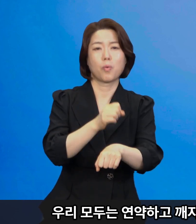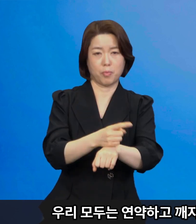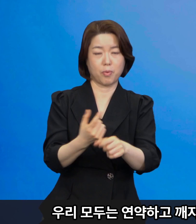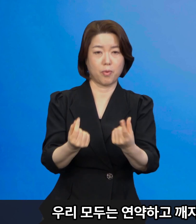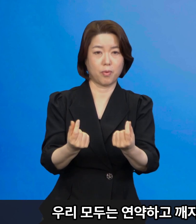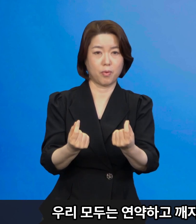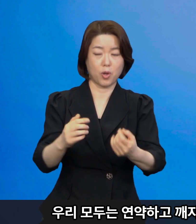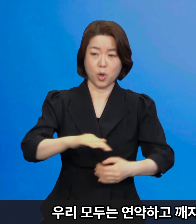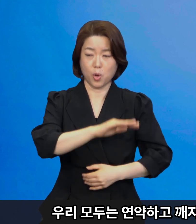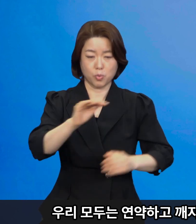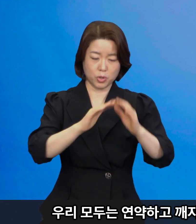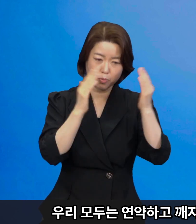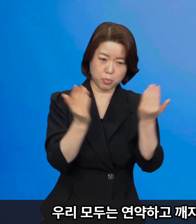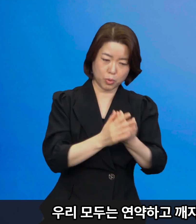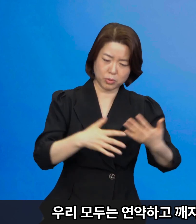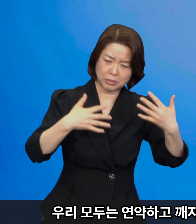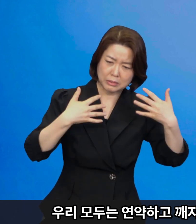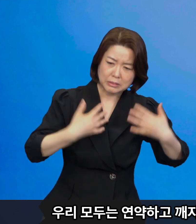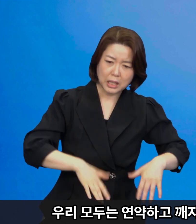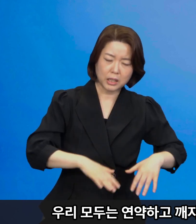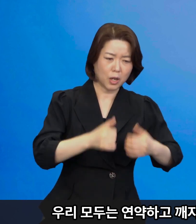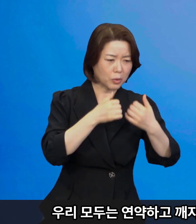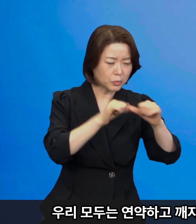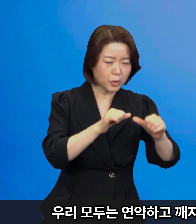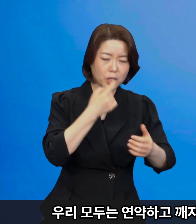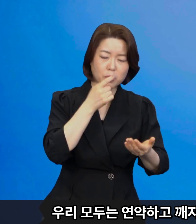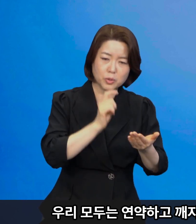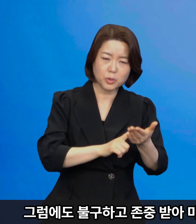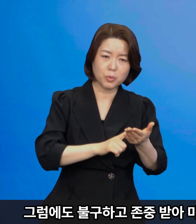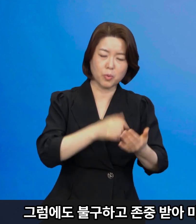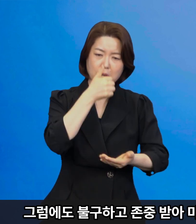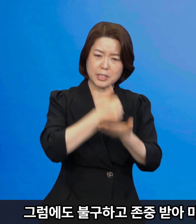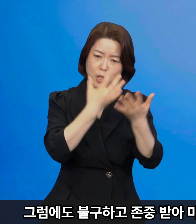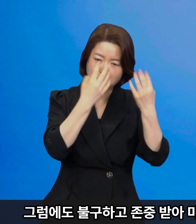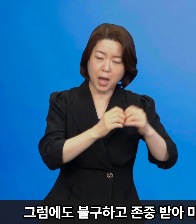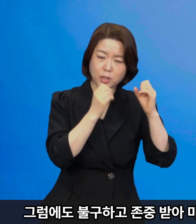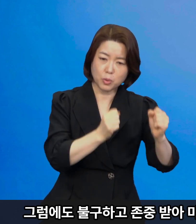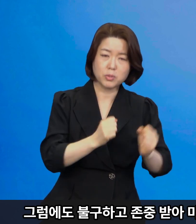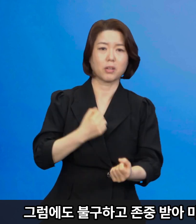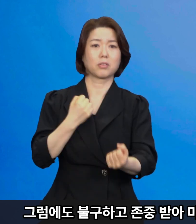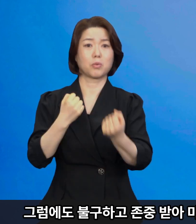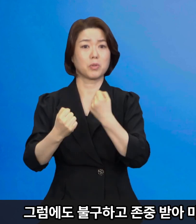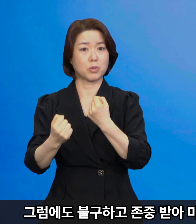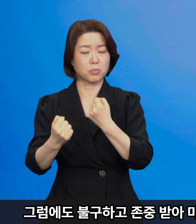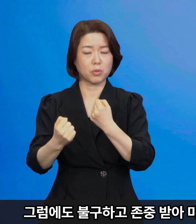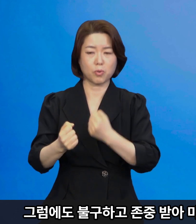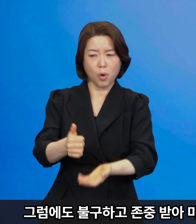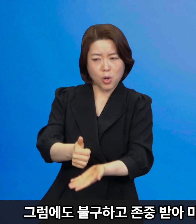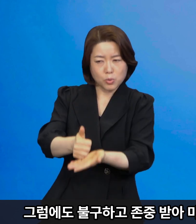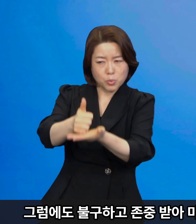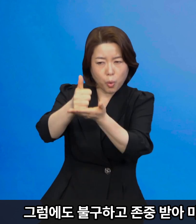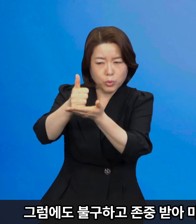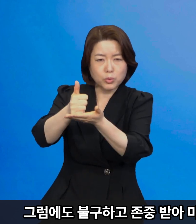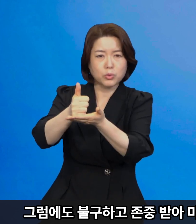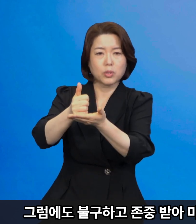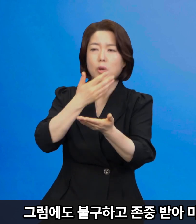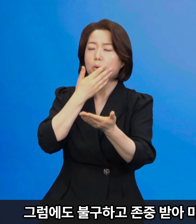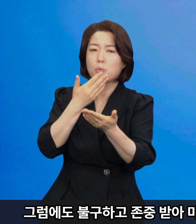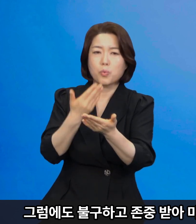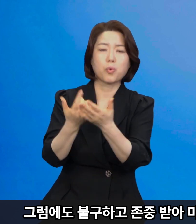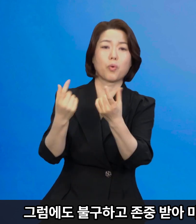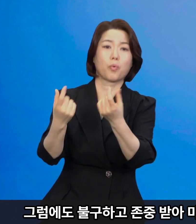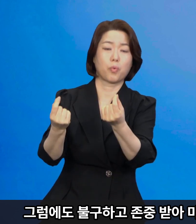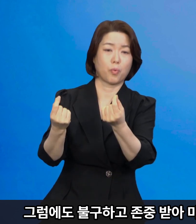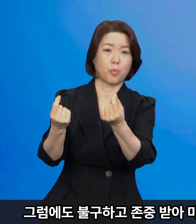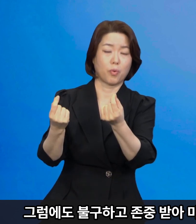우리 모두는 연약하고 깨지기 쉬우며 죄가 많은 존재입니다. 그럼에도 불구하고 존중받아 마땅하고 고귀한 존재일 수